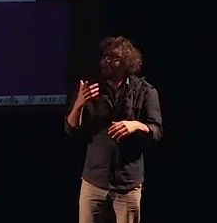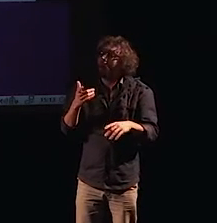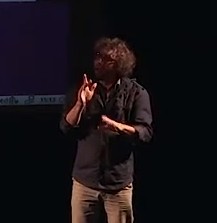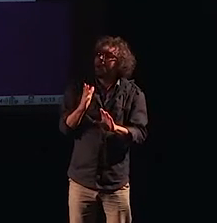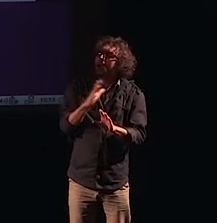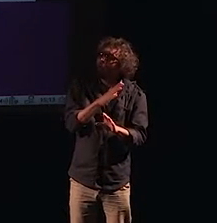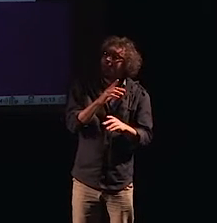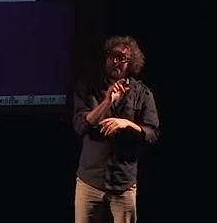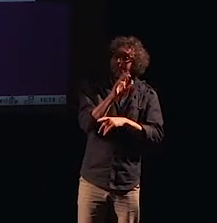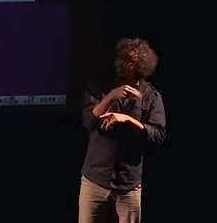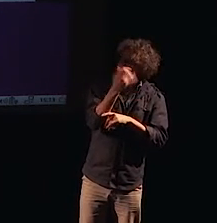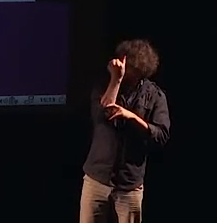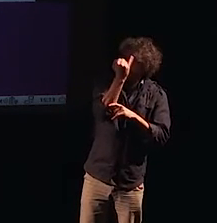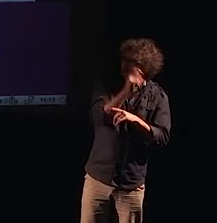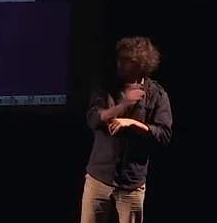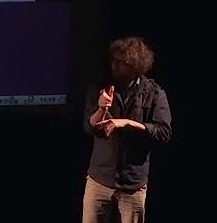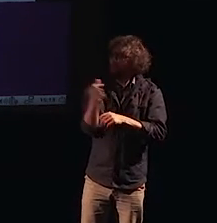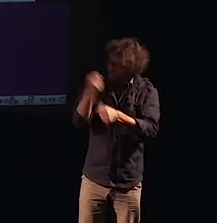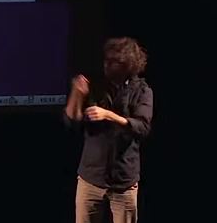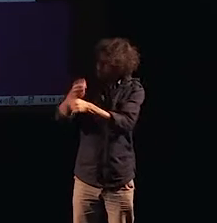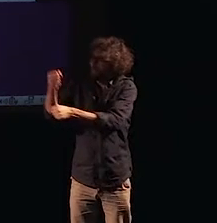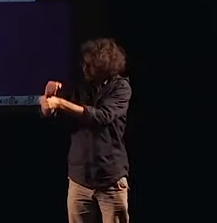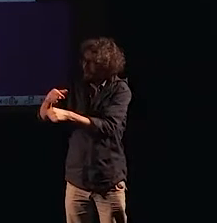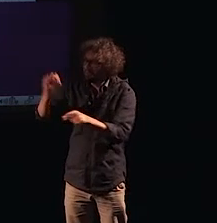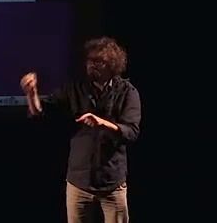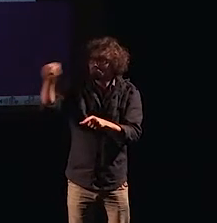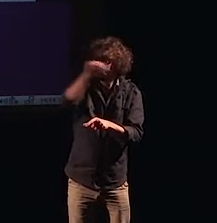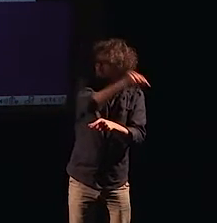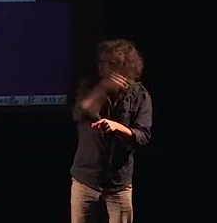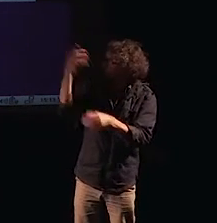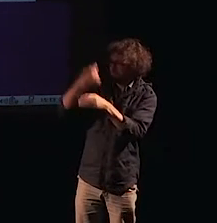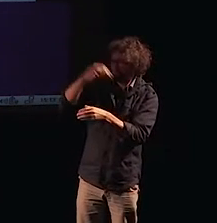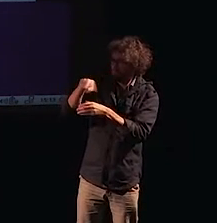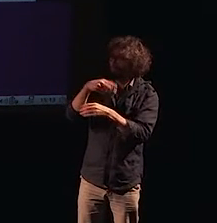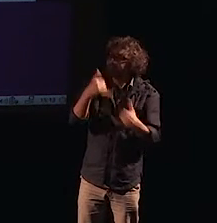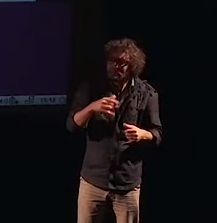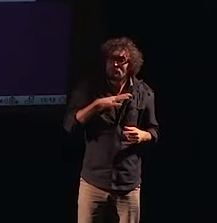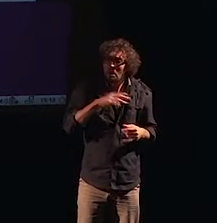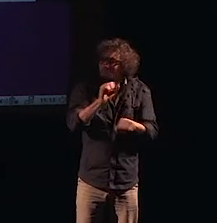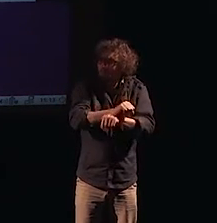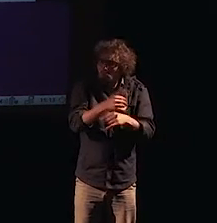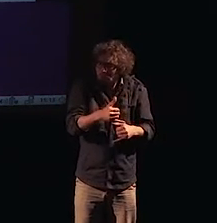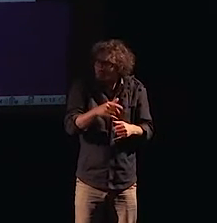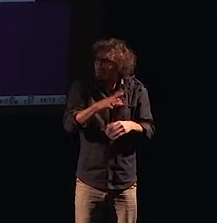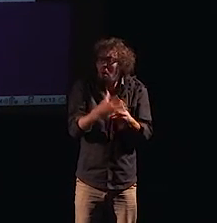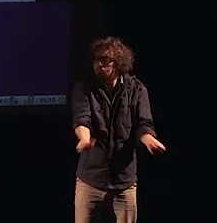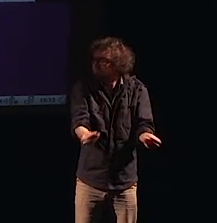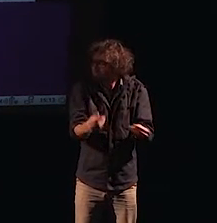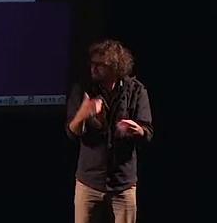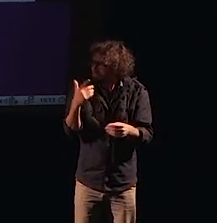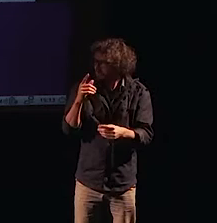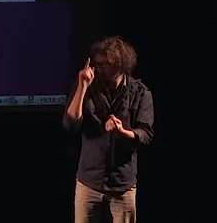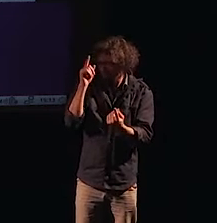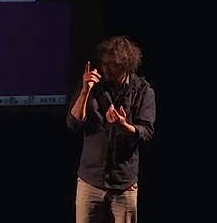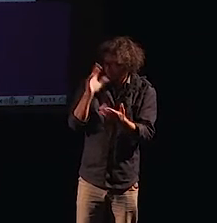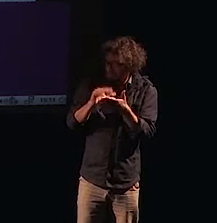prisons panoptiques. Donc on a celle de Stateville. On a la prison de la Petite Roquette était faite comme ça, mais elle a disparu. On avait quelques prisons comme ça qui sont construites sur modèle